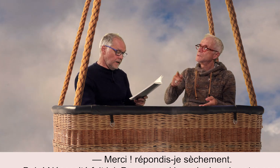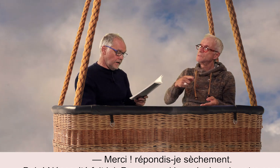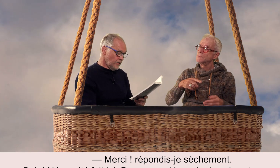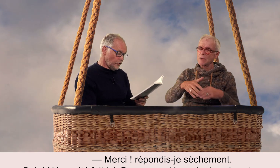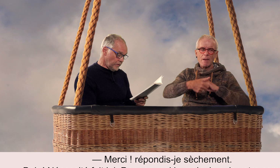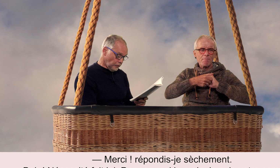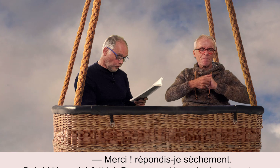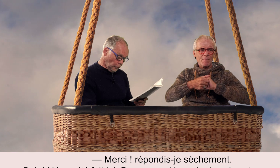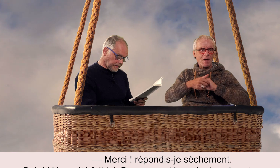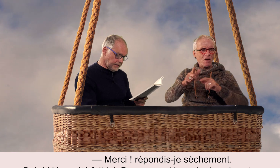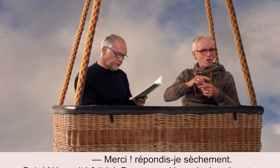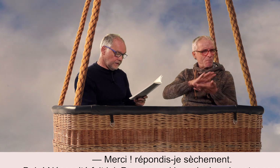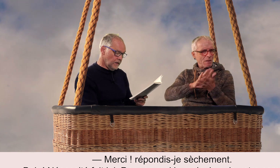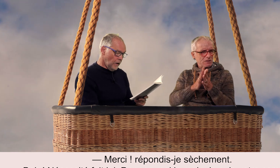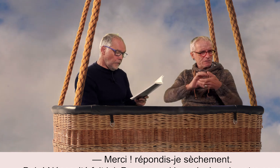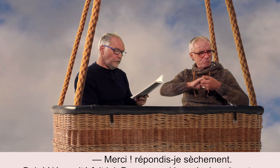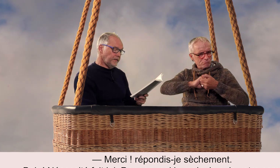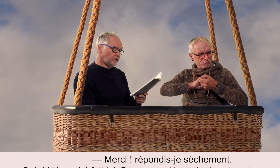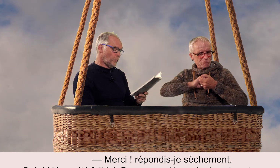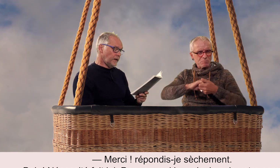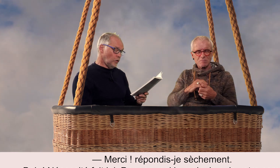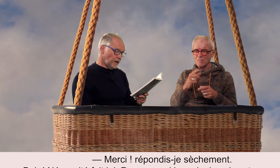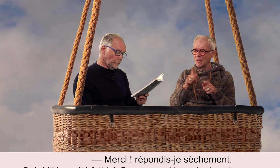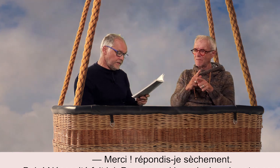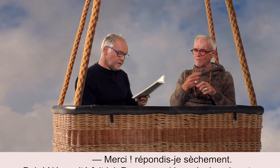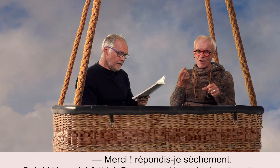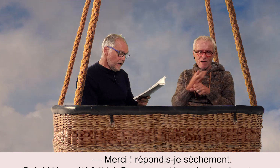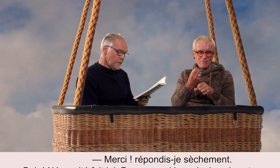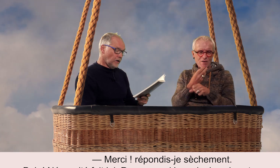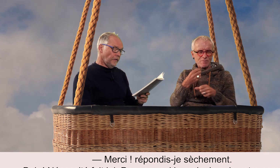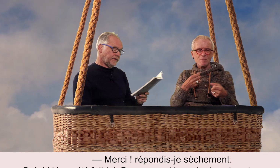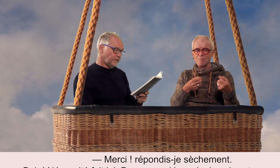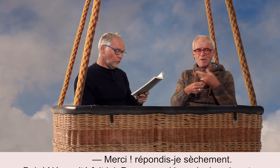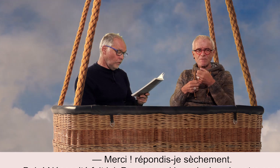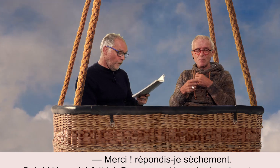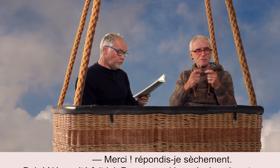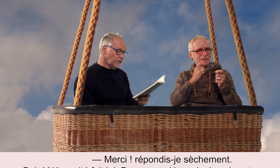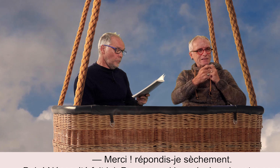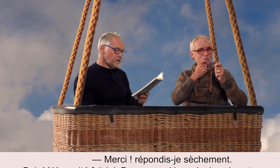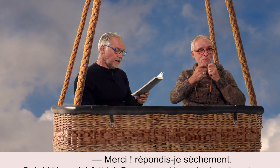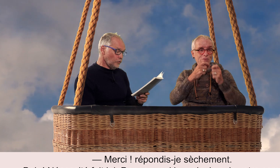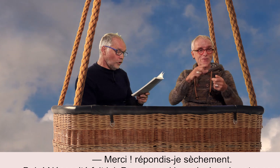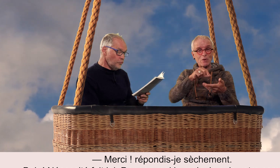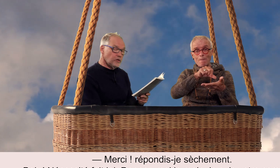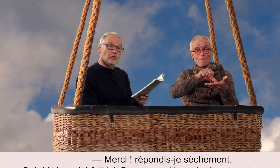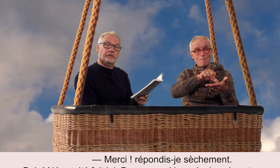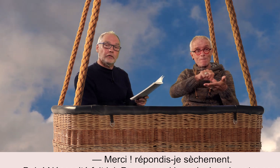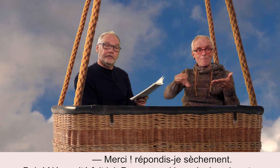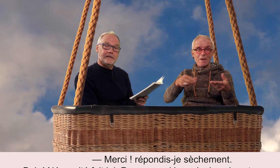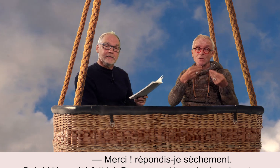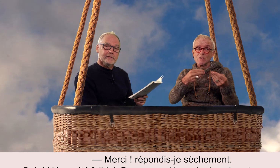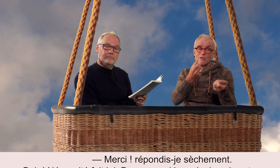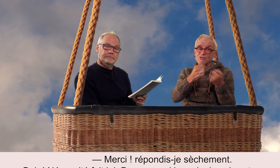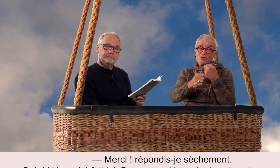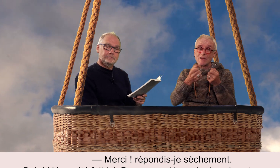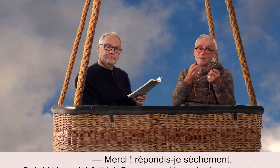donnez-moi la main. Je suis votre compatriote. Vous vous instruirez dans ma compagnie et ma conversation vous dédommagera de l'ennui que je vous ai